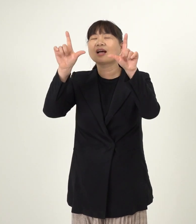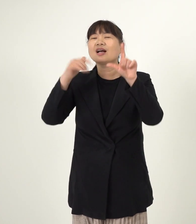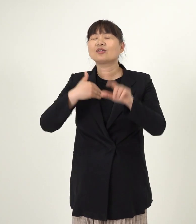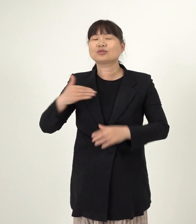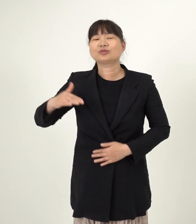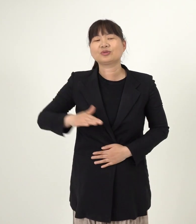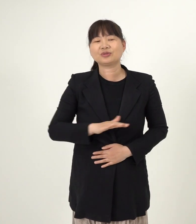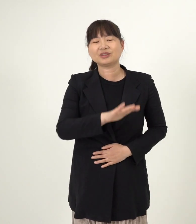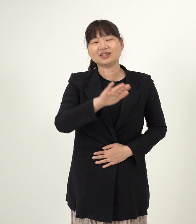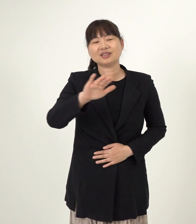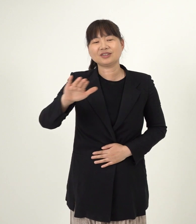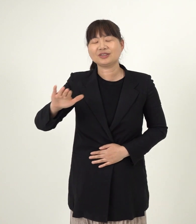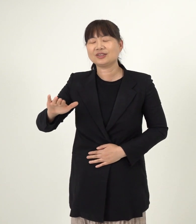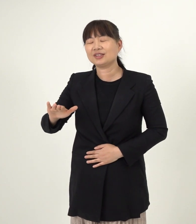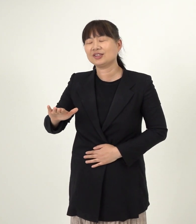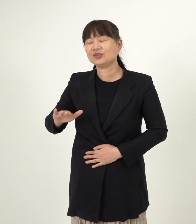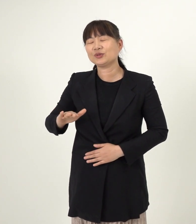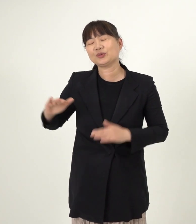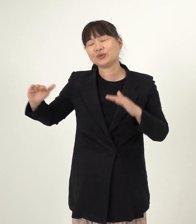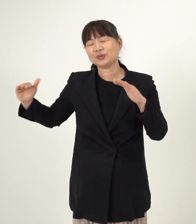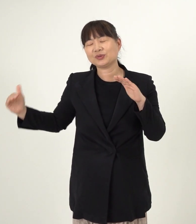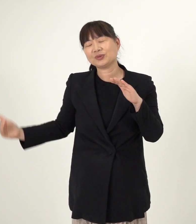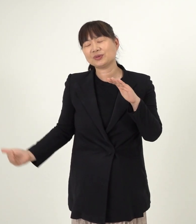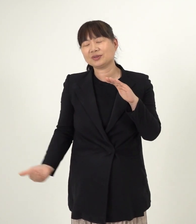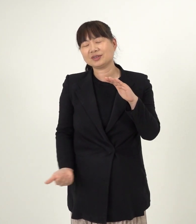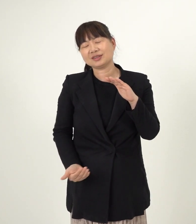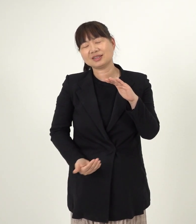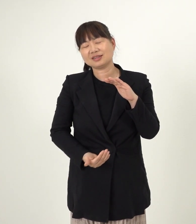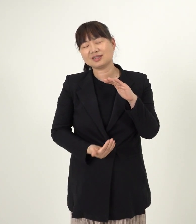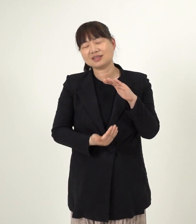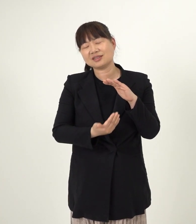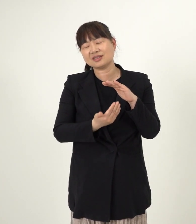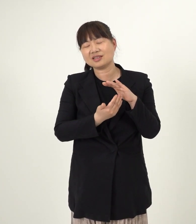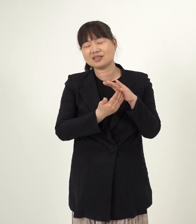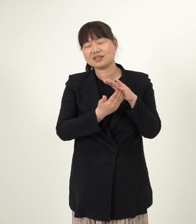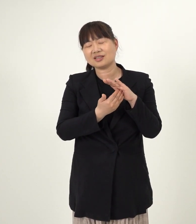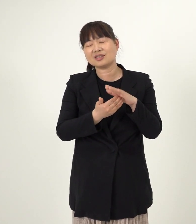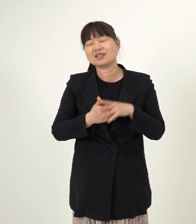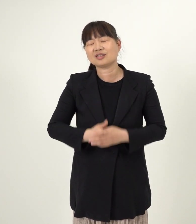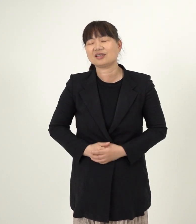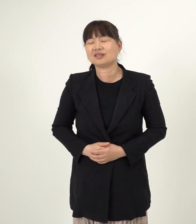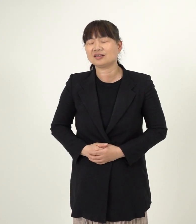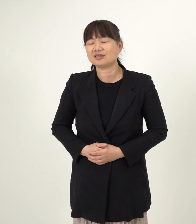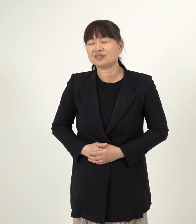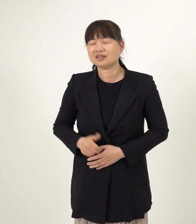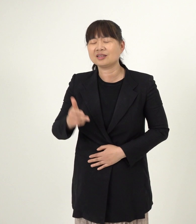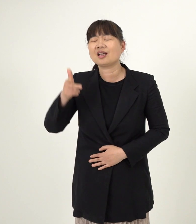그날에 우리를 주는 완전합니다.